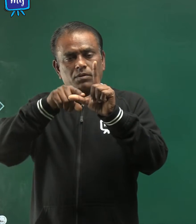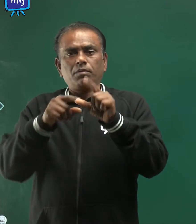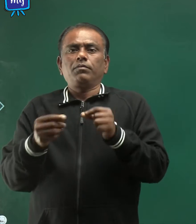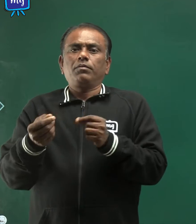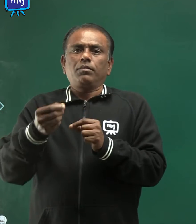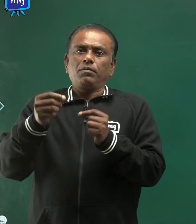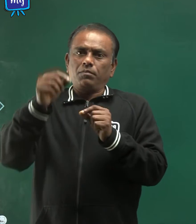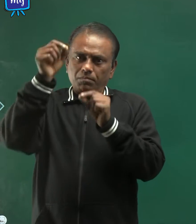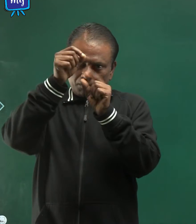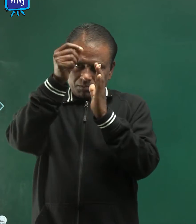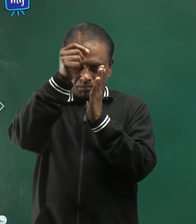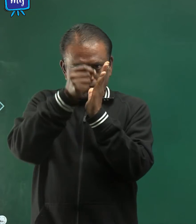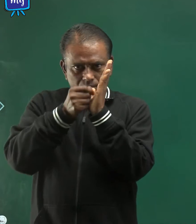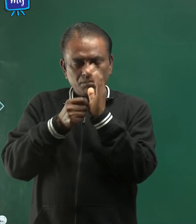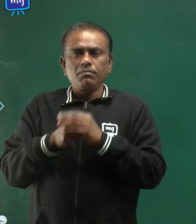बनाती हुई